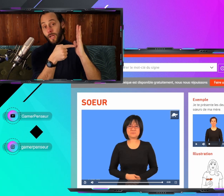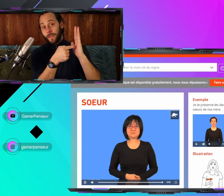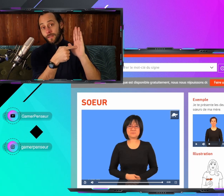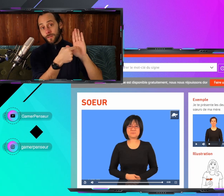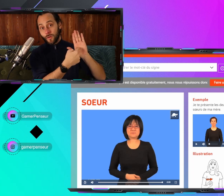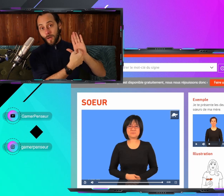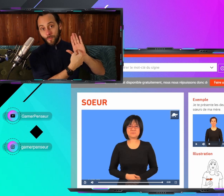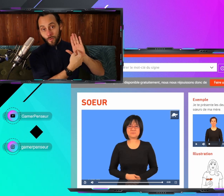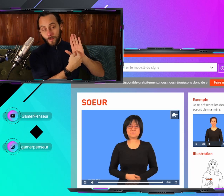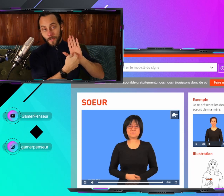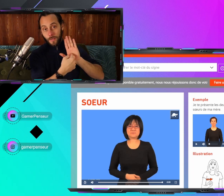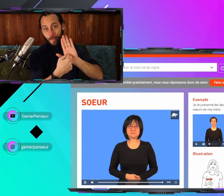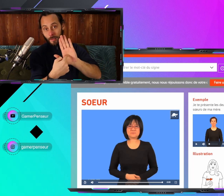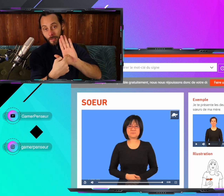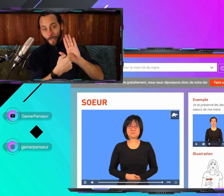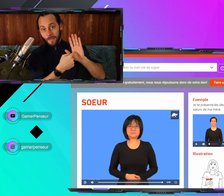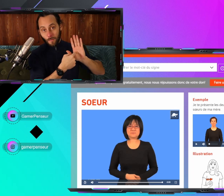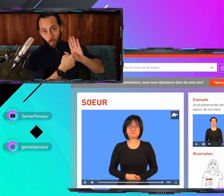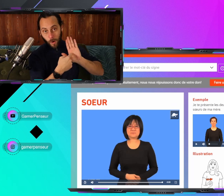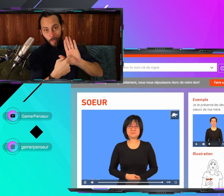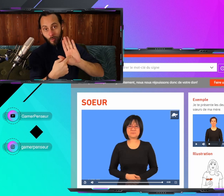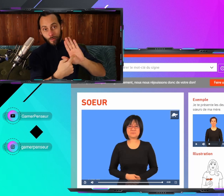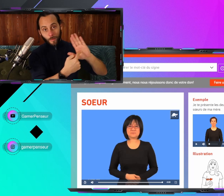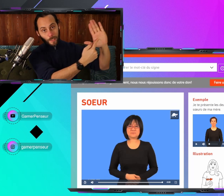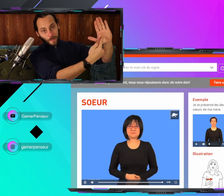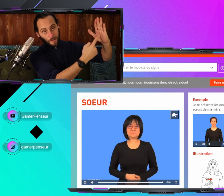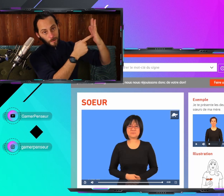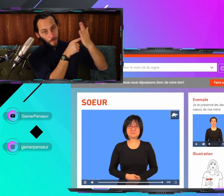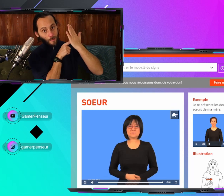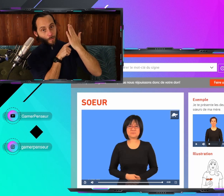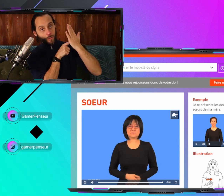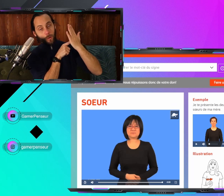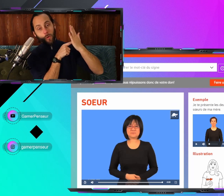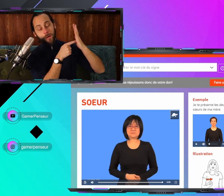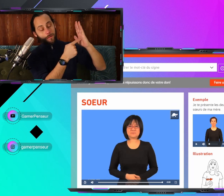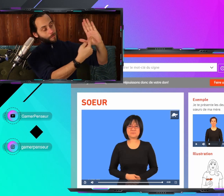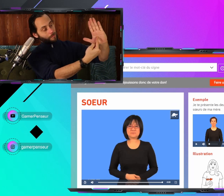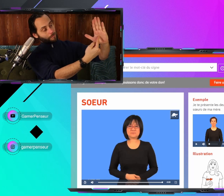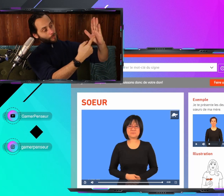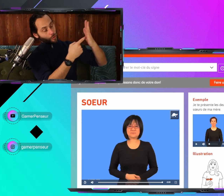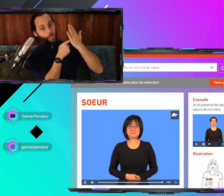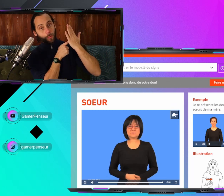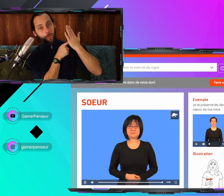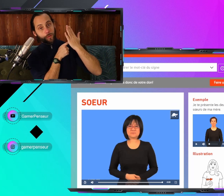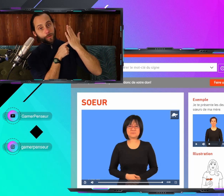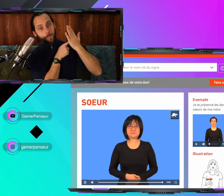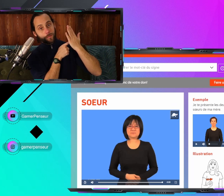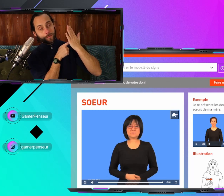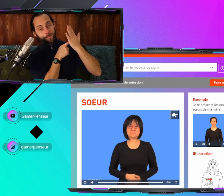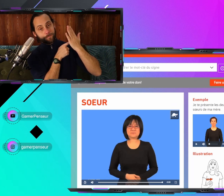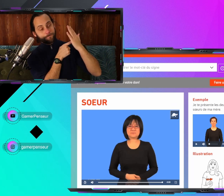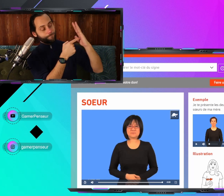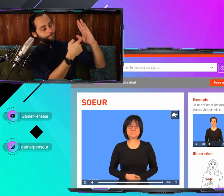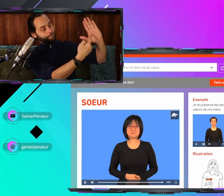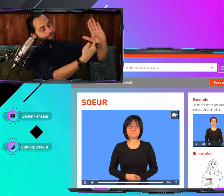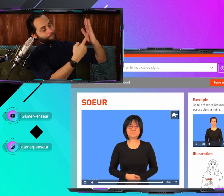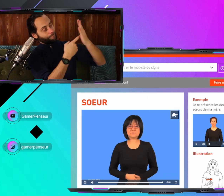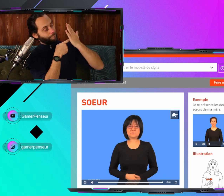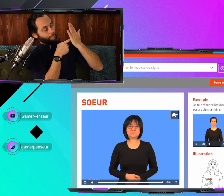Simplement l'index dans la paume. Et là, c'est moi qui montre. Puis là, c'est montre-moi. Tu me montres.